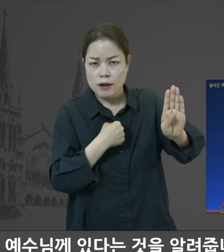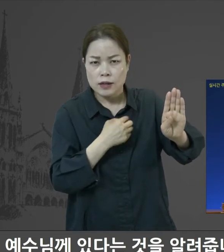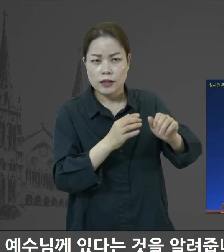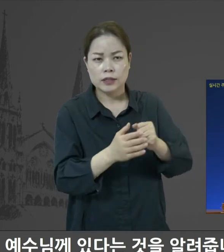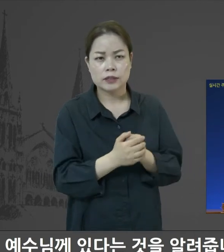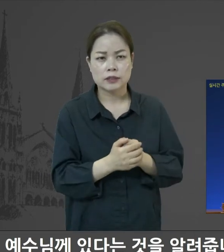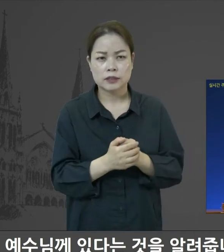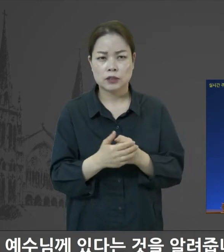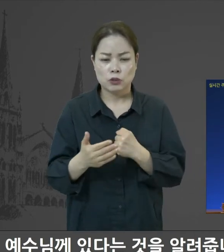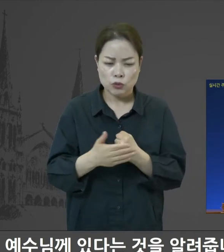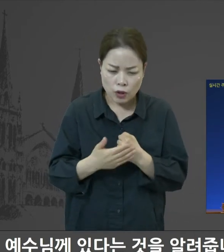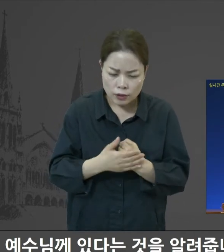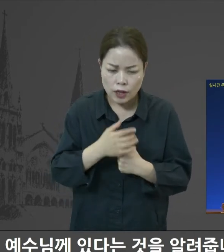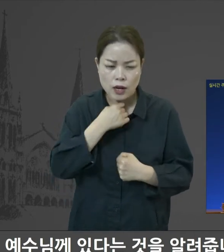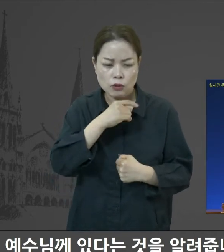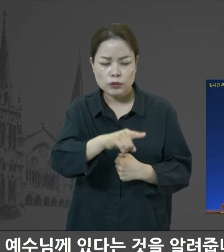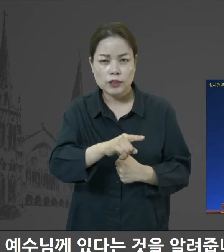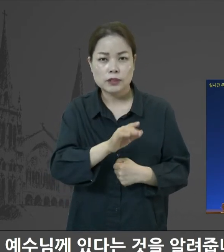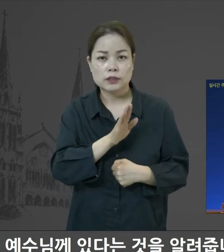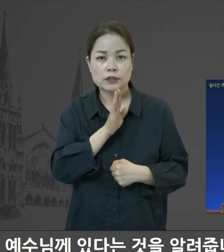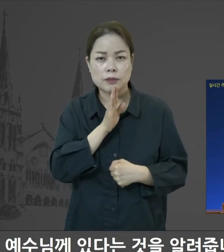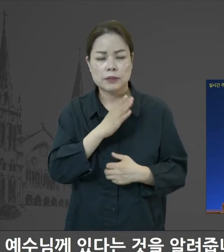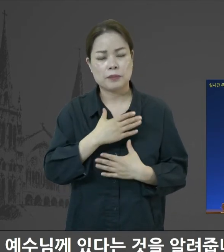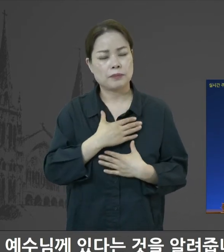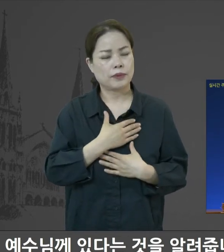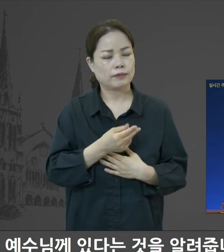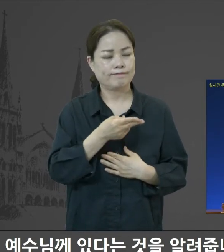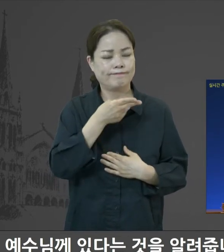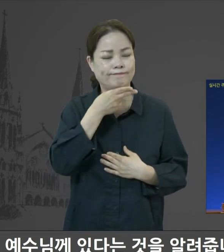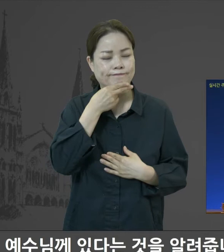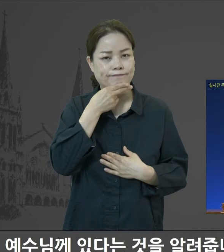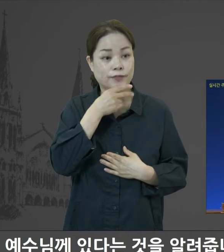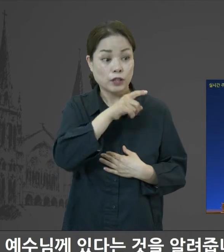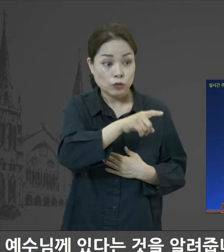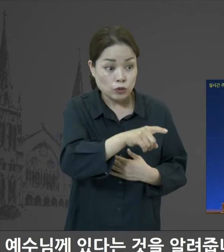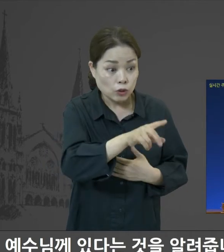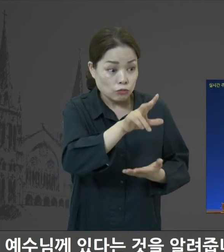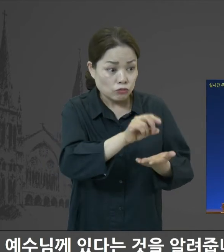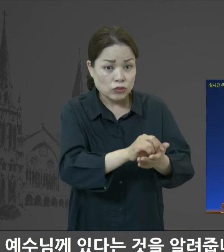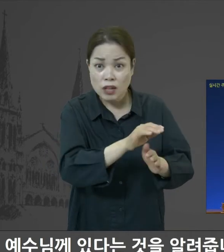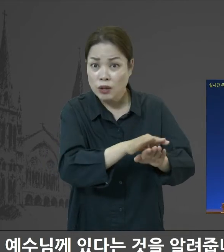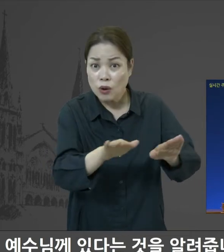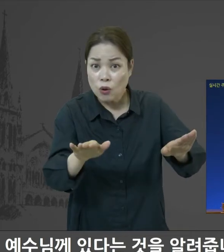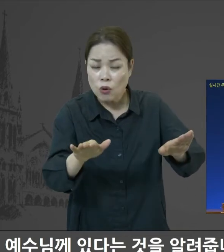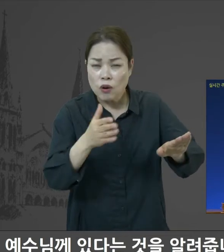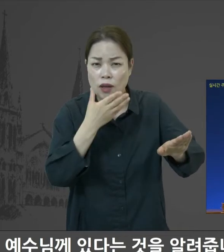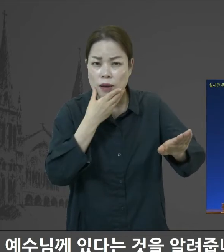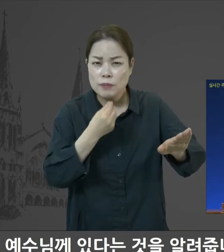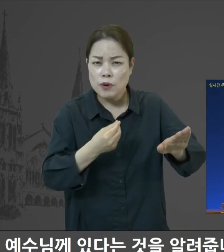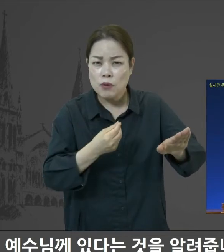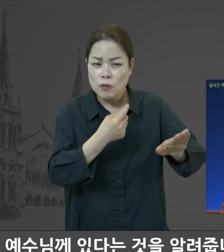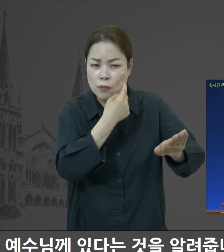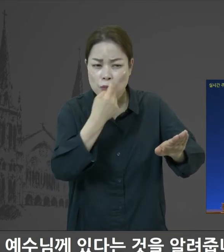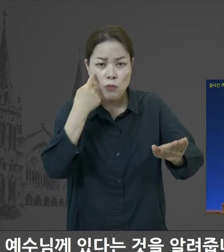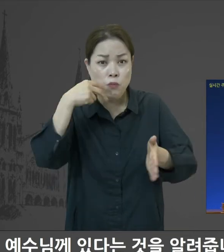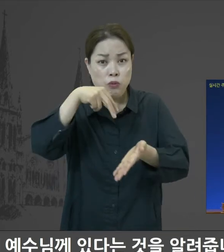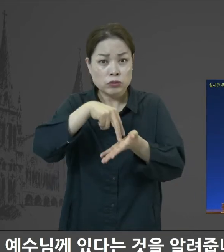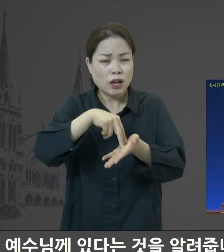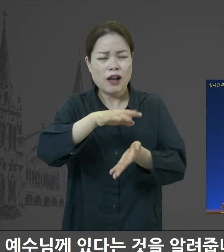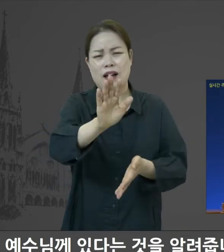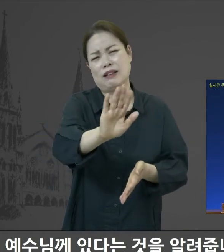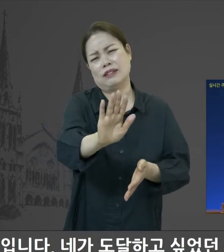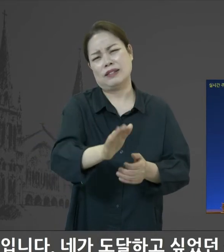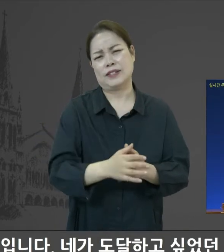도달하고 싶었던 곳, 그곳에 참된 평안이 없단다. 그곳에 가면 문제가 해결되고 참된 행복이 보장될 것 같지만